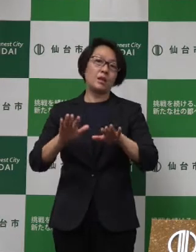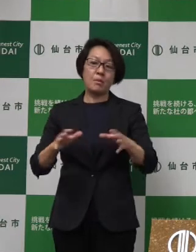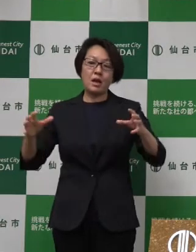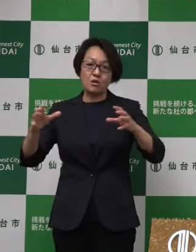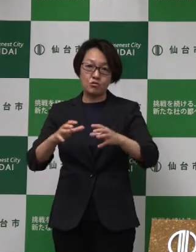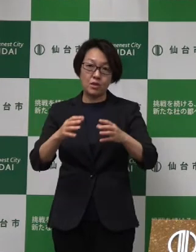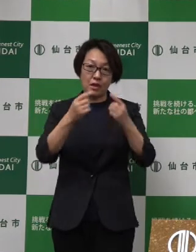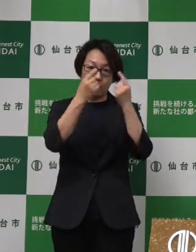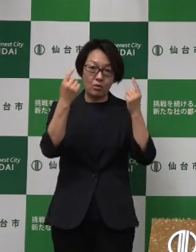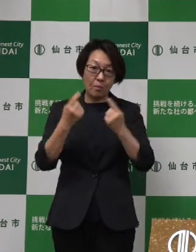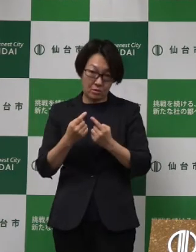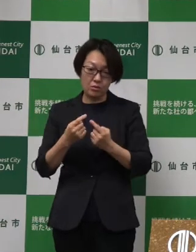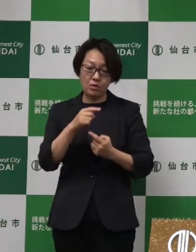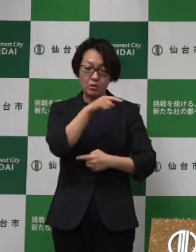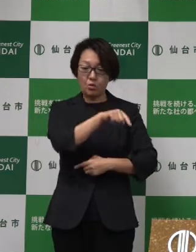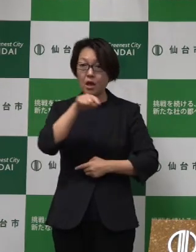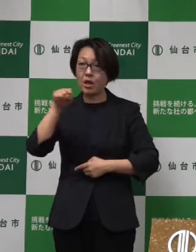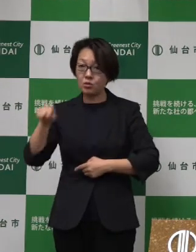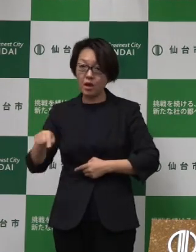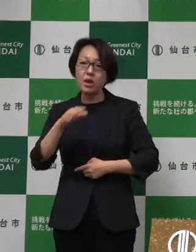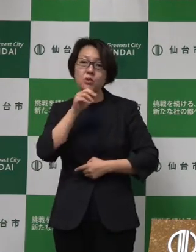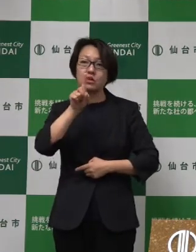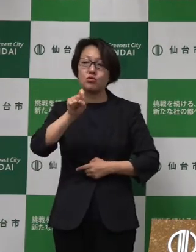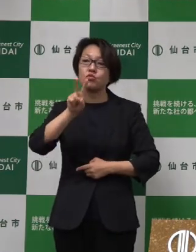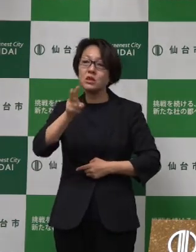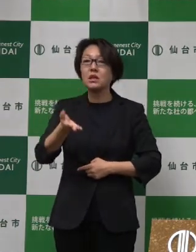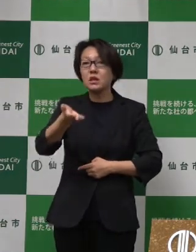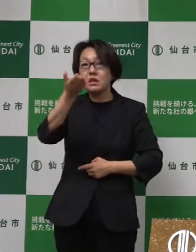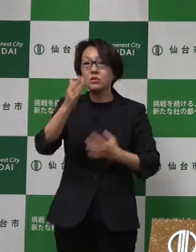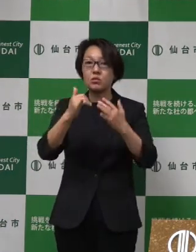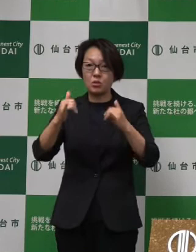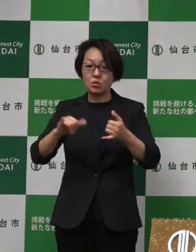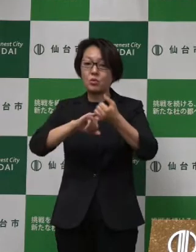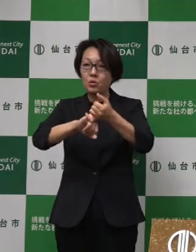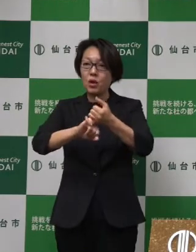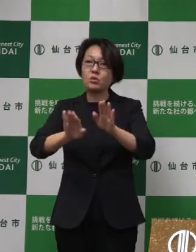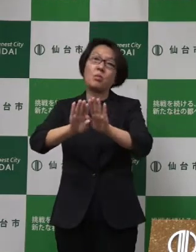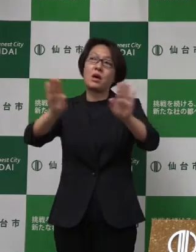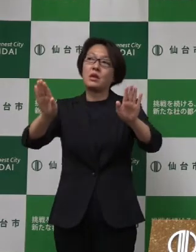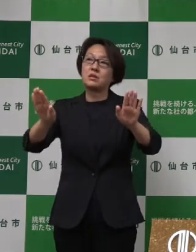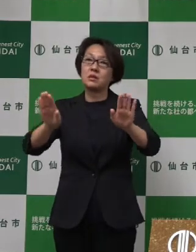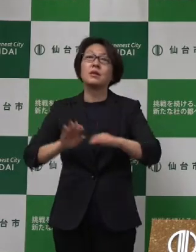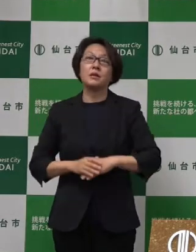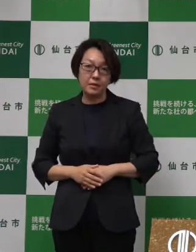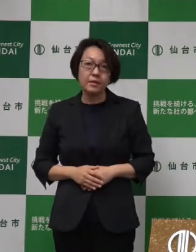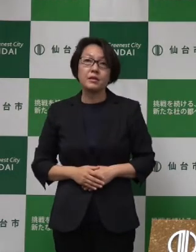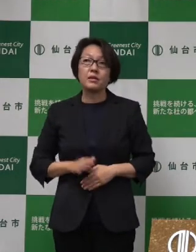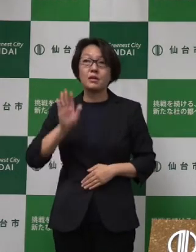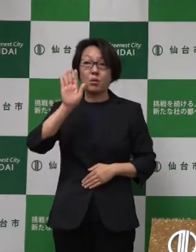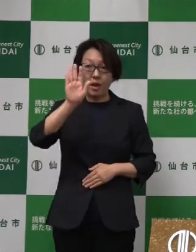種、個別接種、それぞれ12歳以上の皆様方への予約をすべて開始させていただきましたけれども、これから